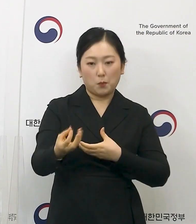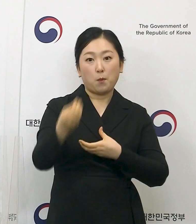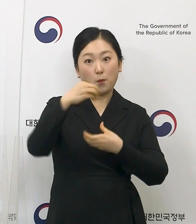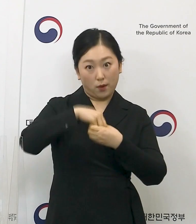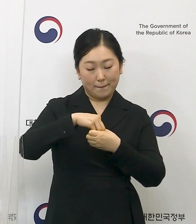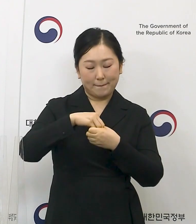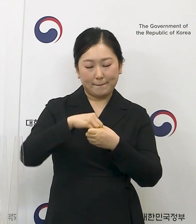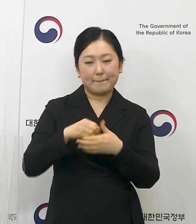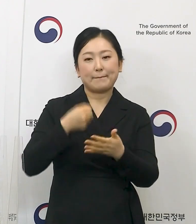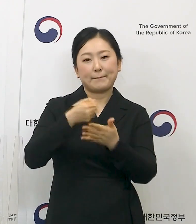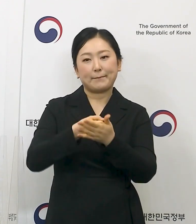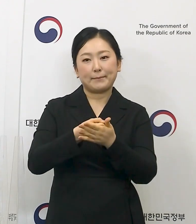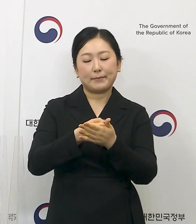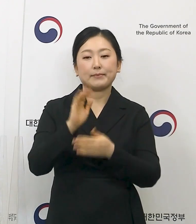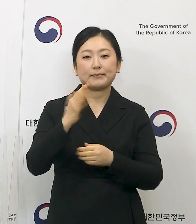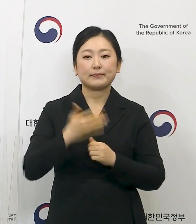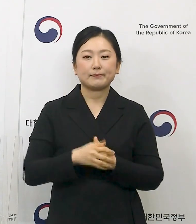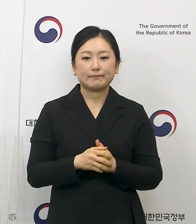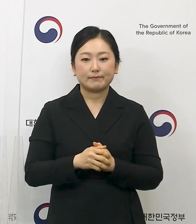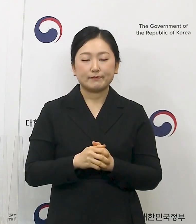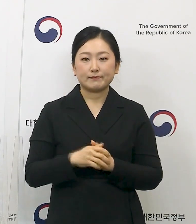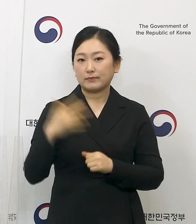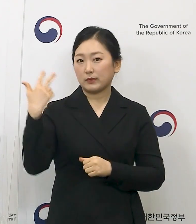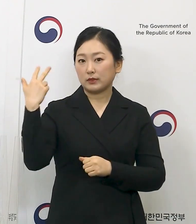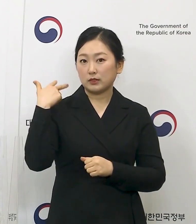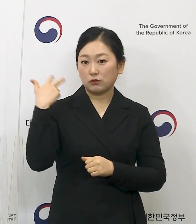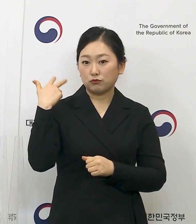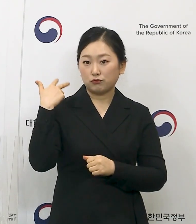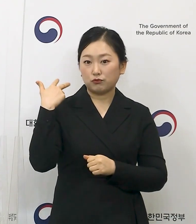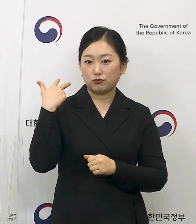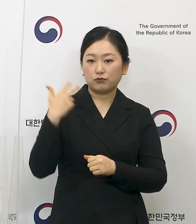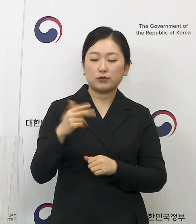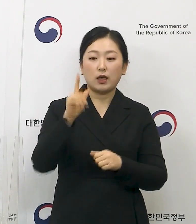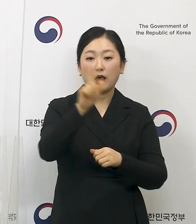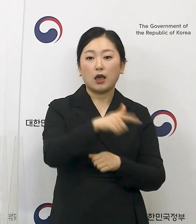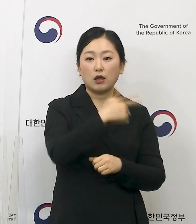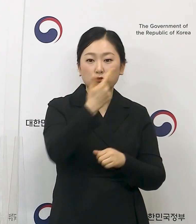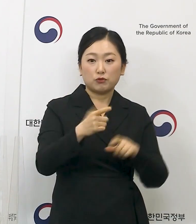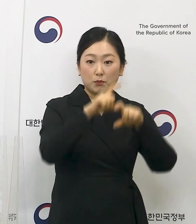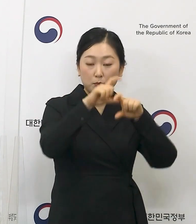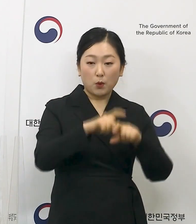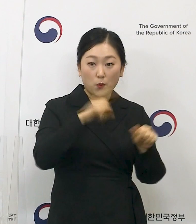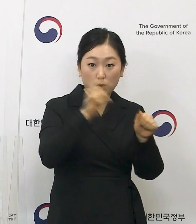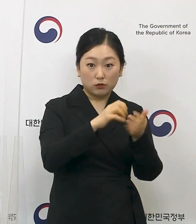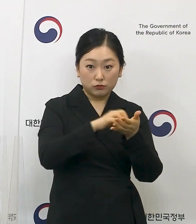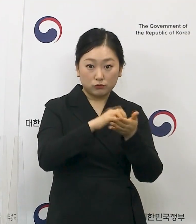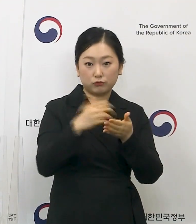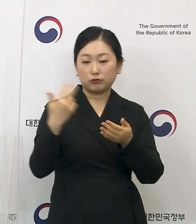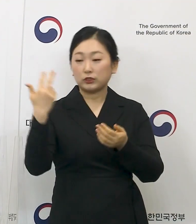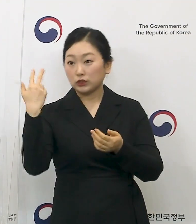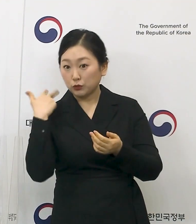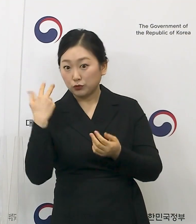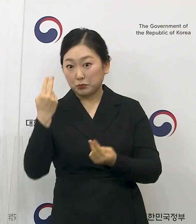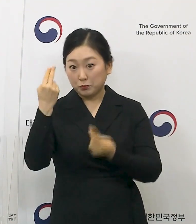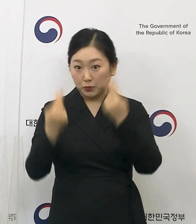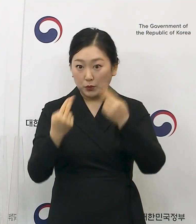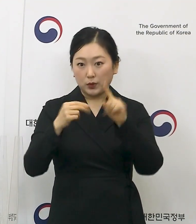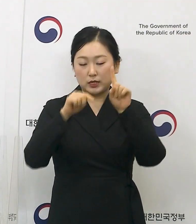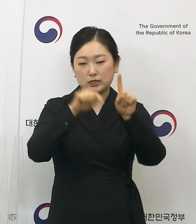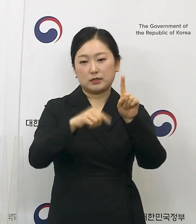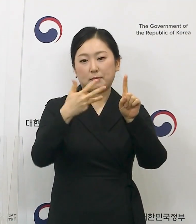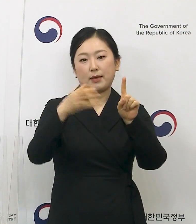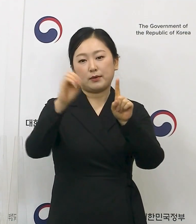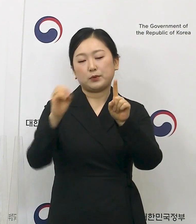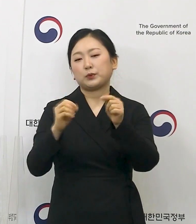고려한 것입니다. 지난주 일평균 확진자 규모는 전주 대비 1.8% 소폭